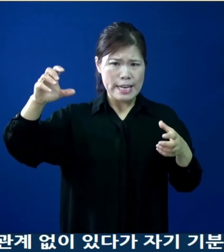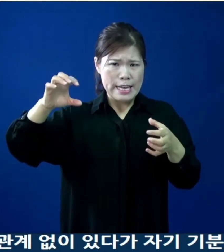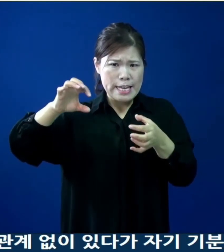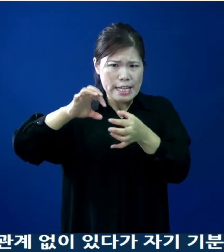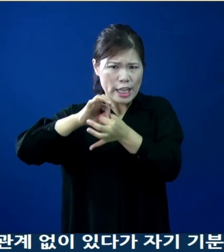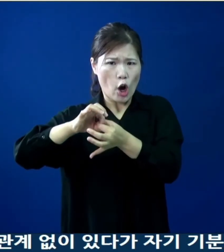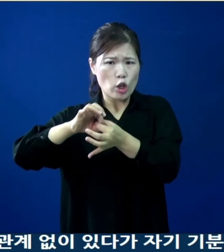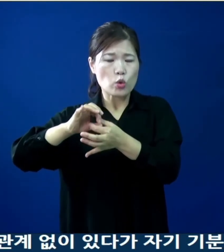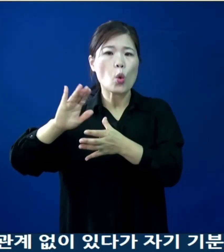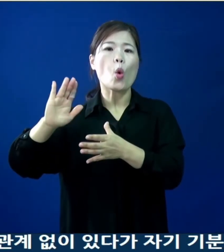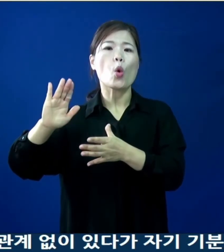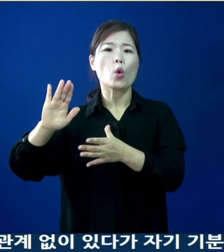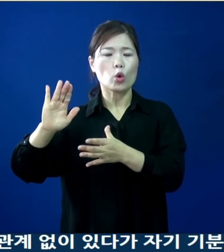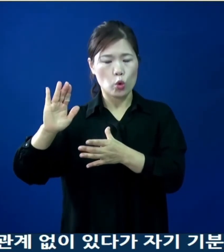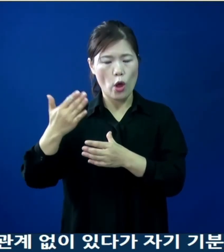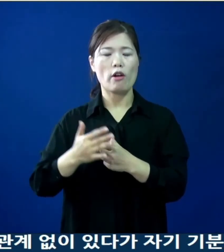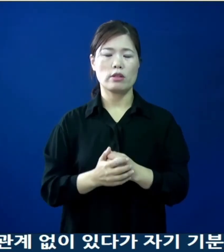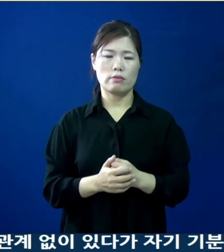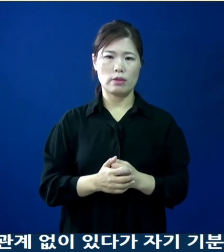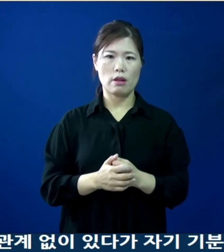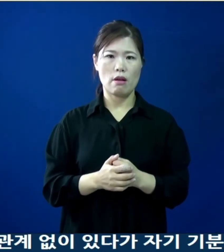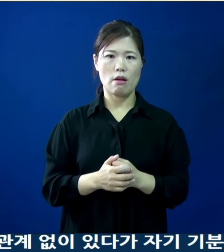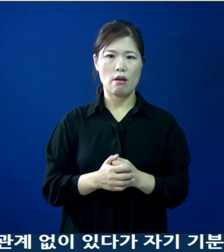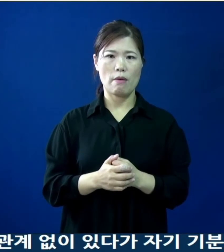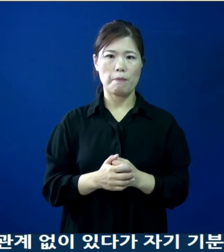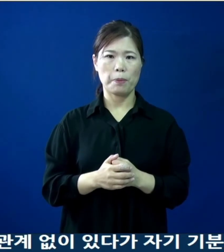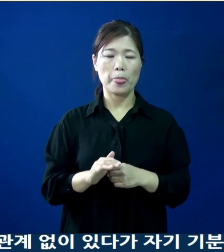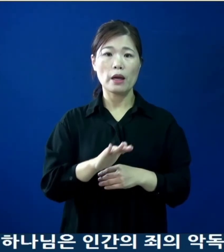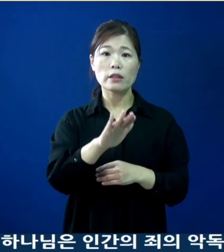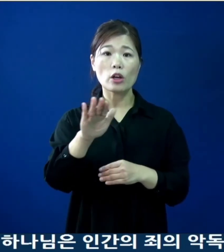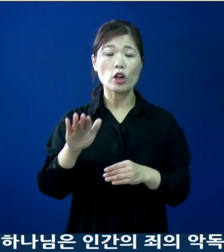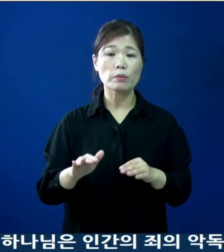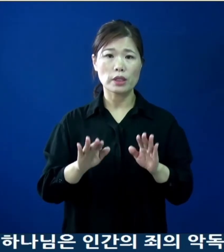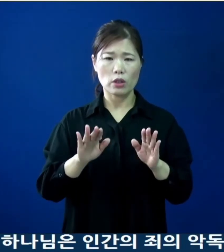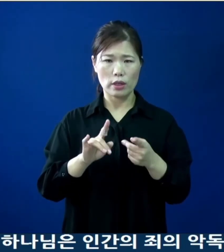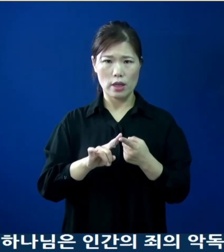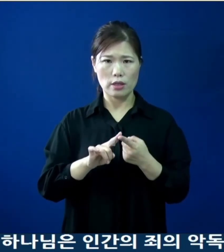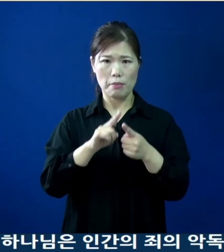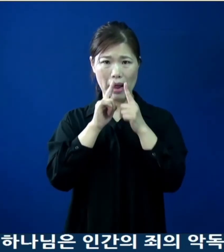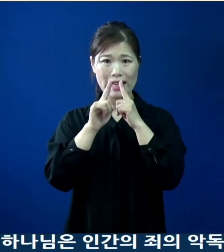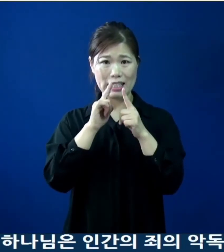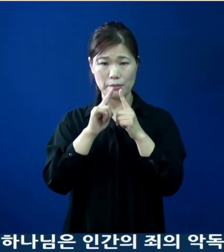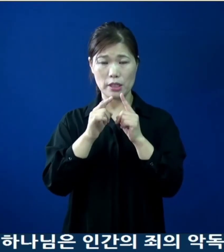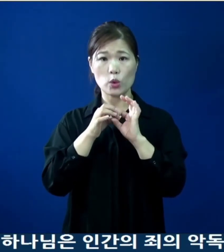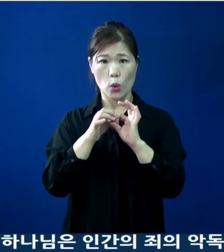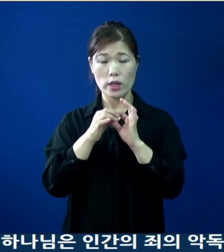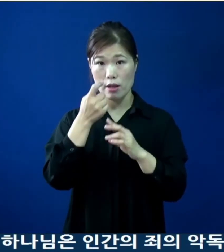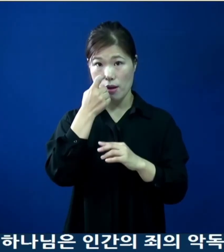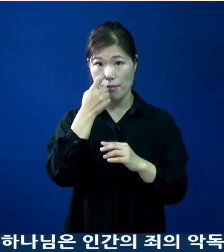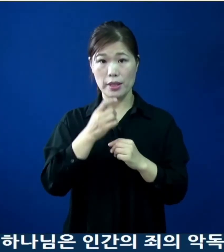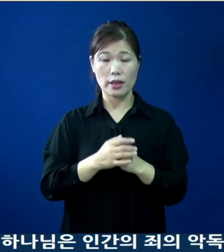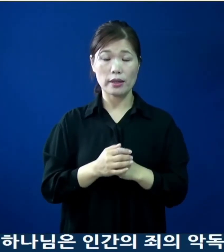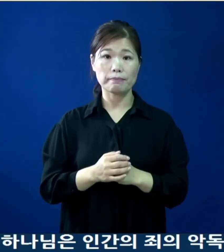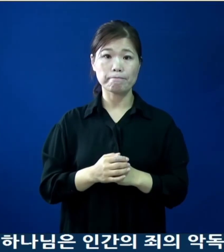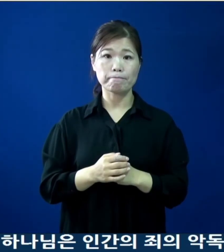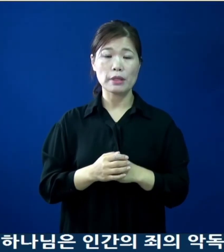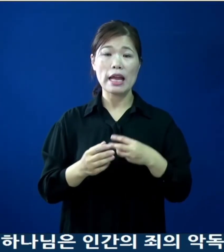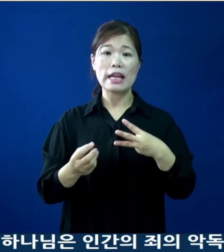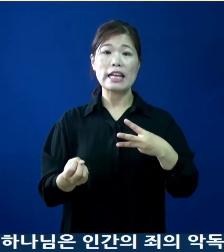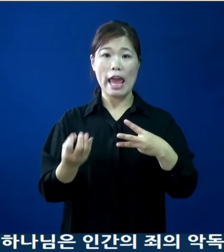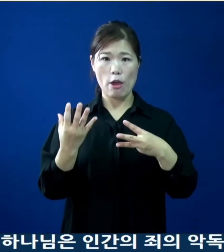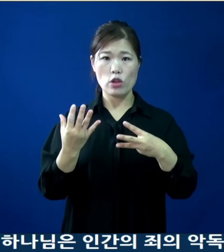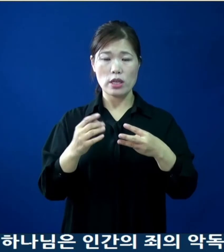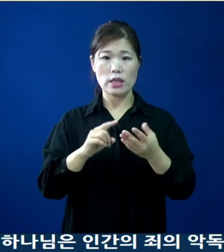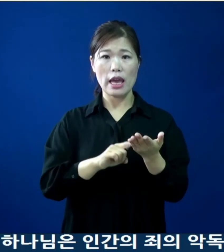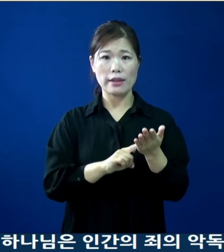결속되어진다는 사실입니다. 여러분, 이 부분을 말씀을 통해서 좀 살펴봤으면 좋겠습니다. 레위기에